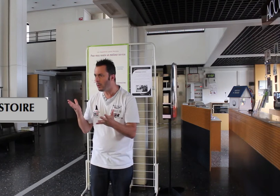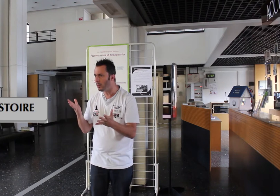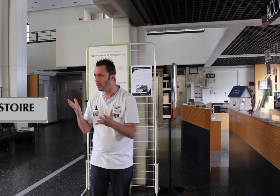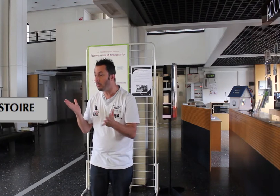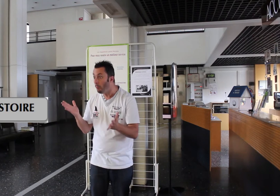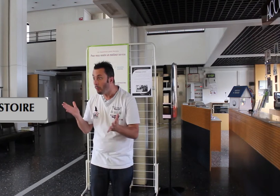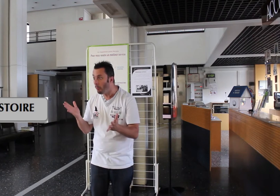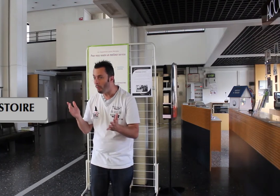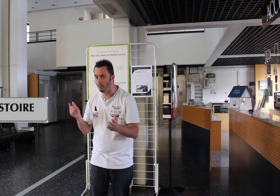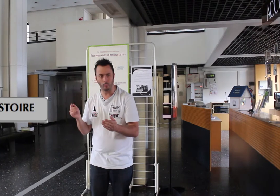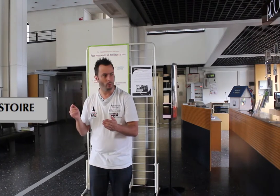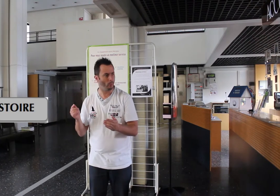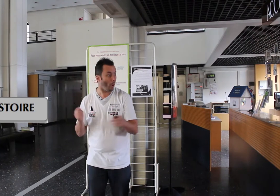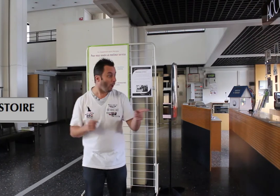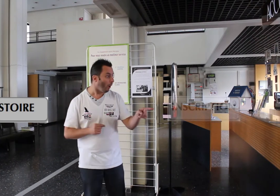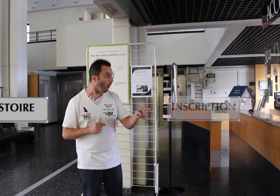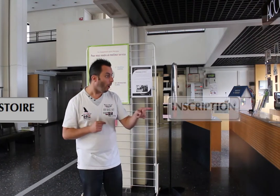Sous-titrage